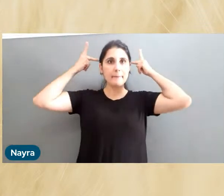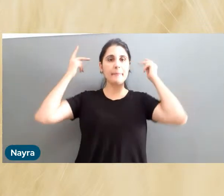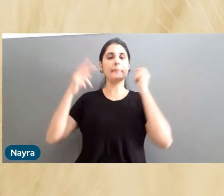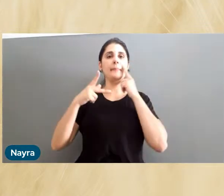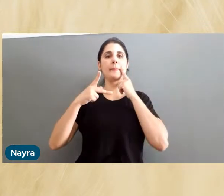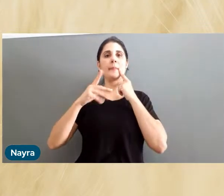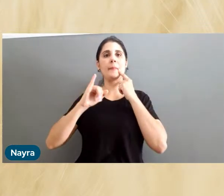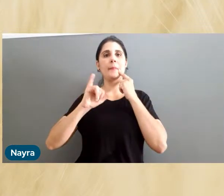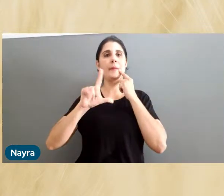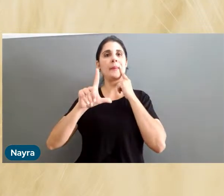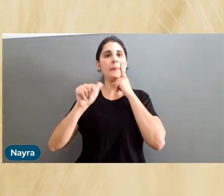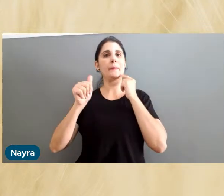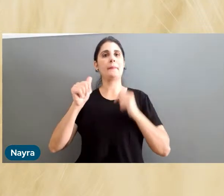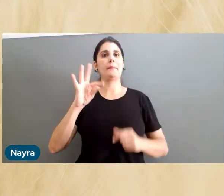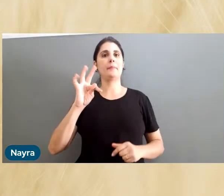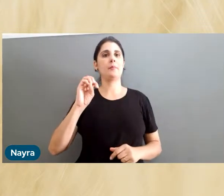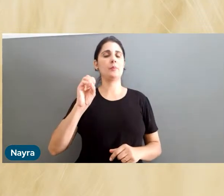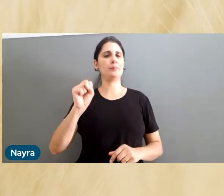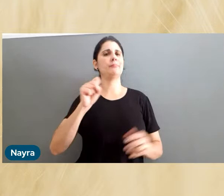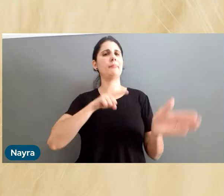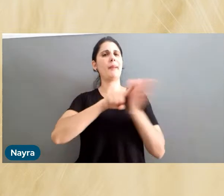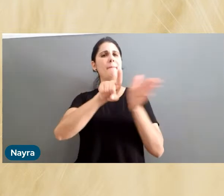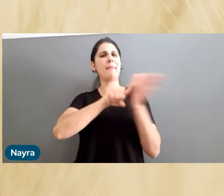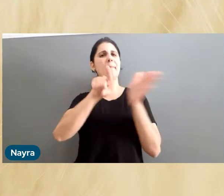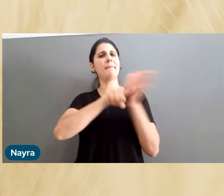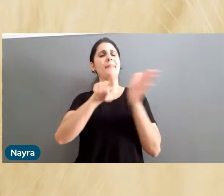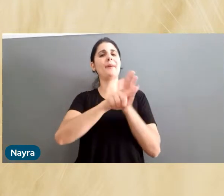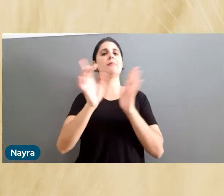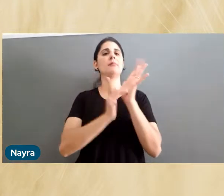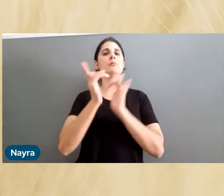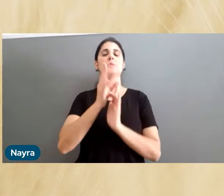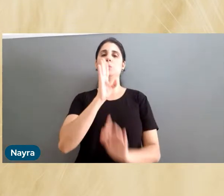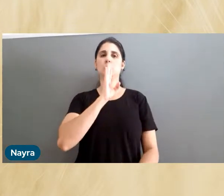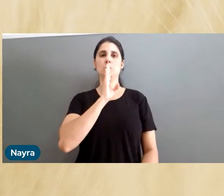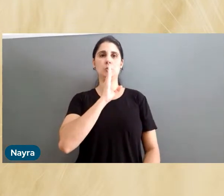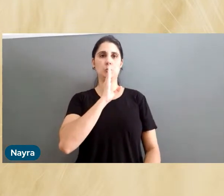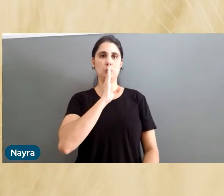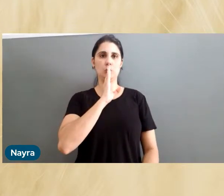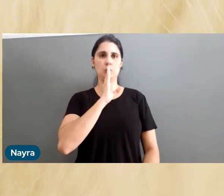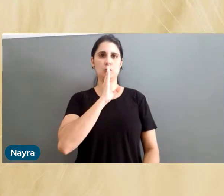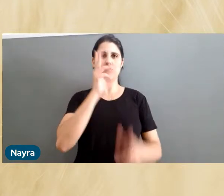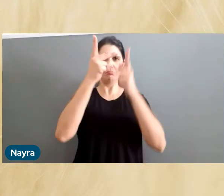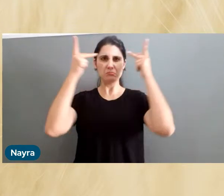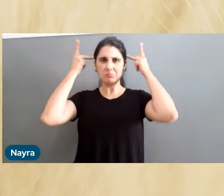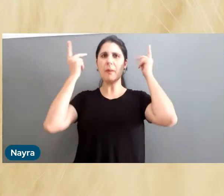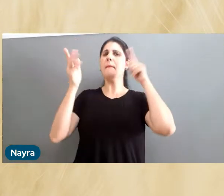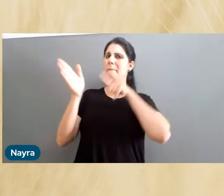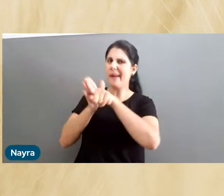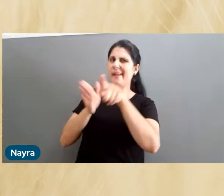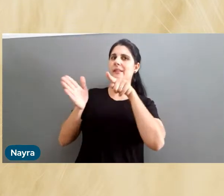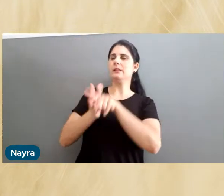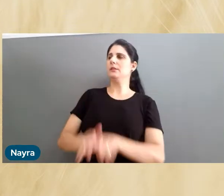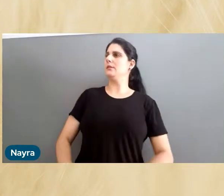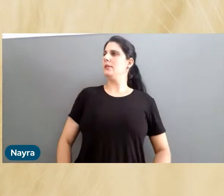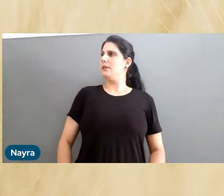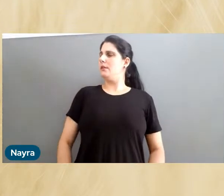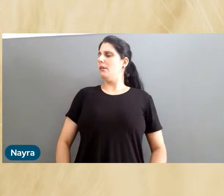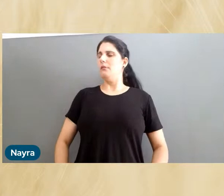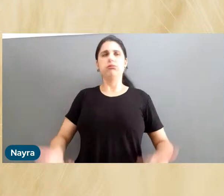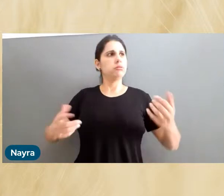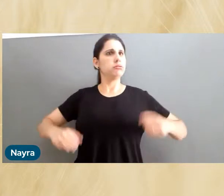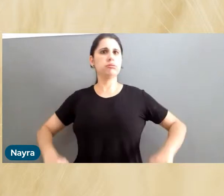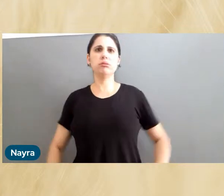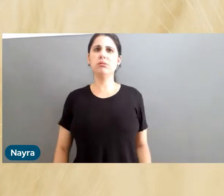a lhe endereçar perguntas e Jesus permanece em silêncio. Pilatos então se irrita e com mais